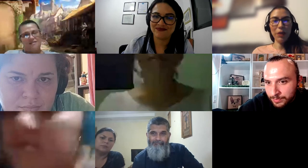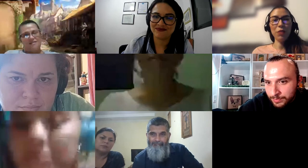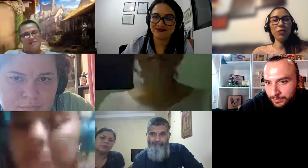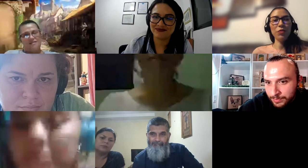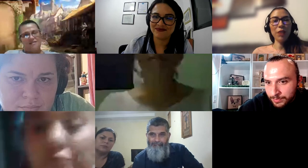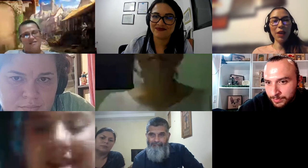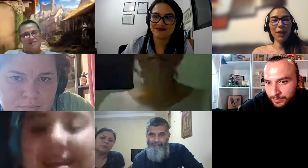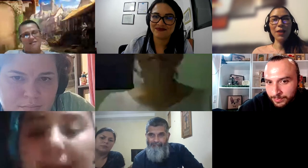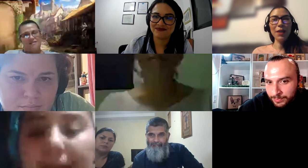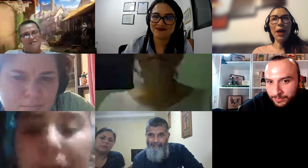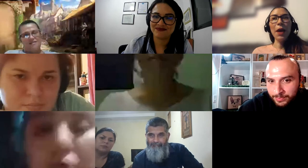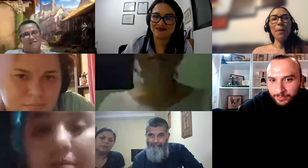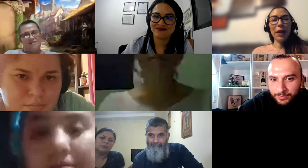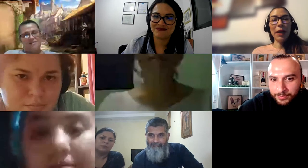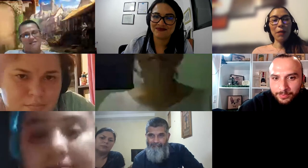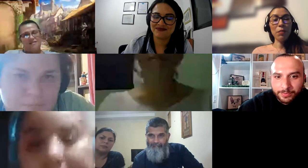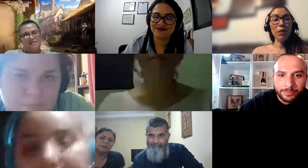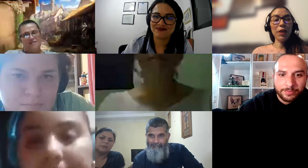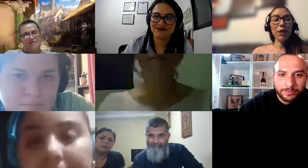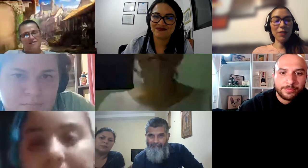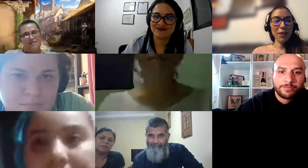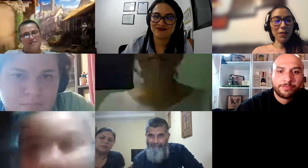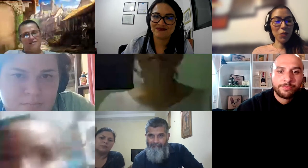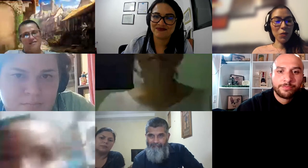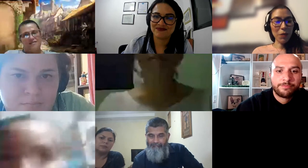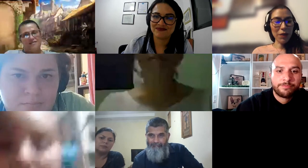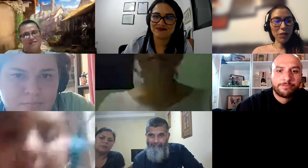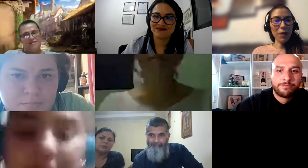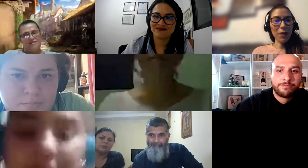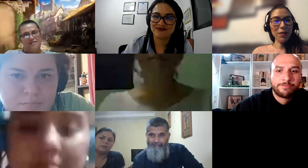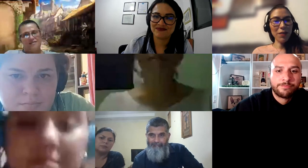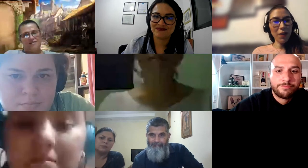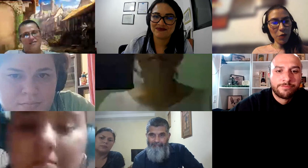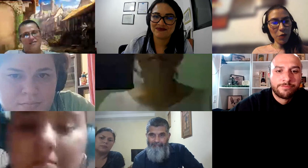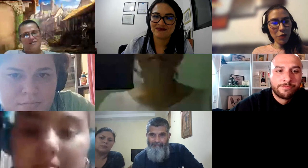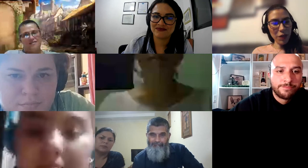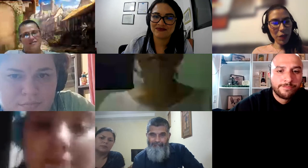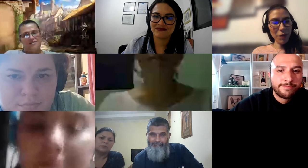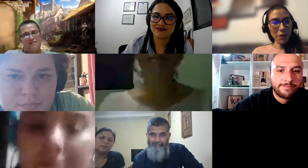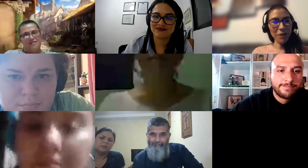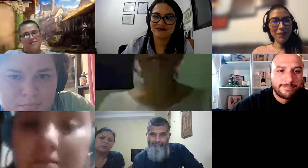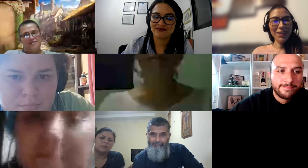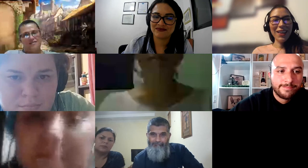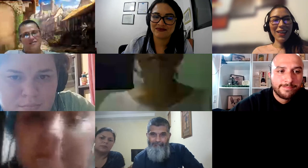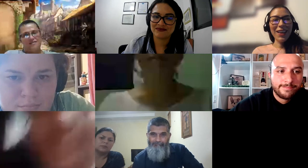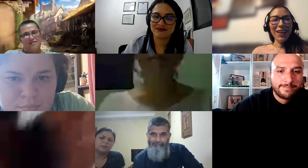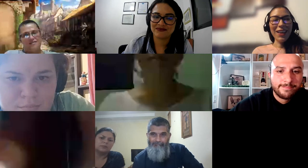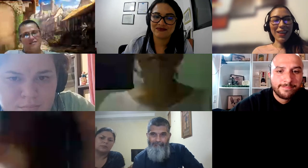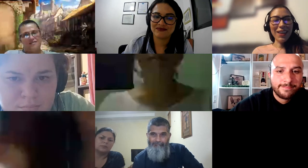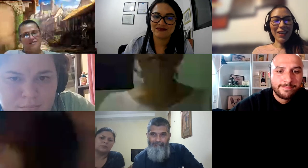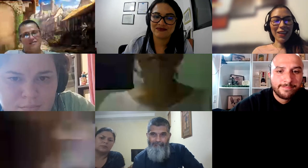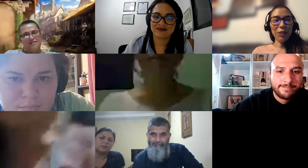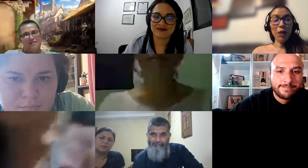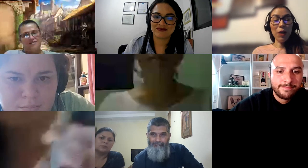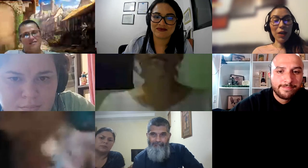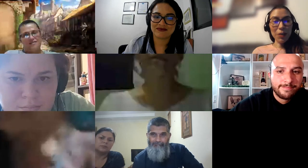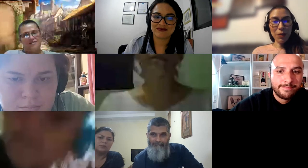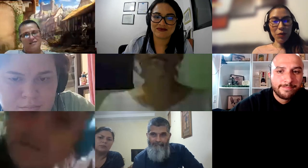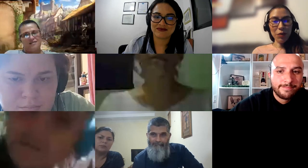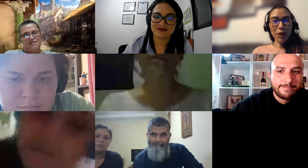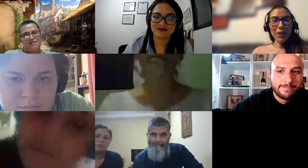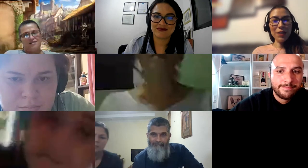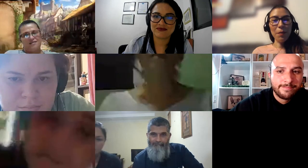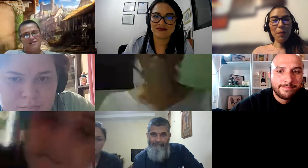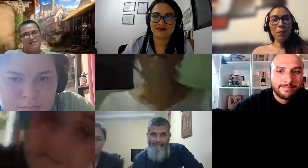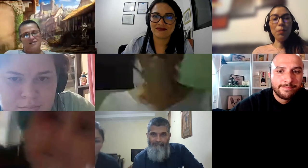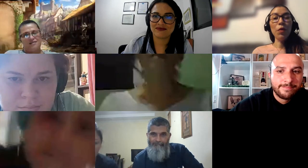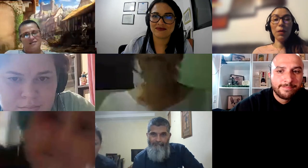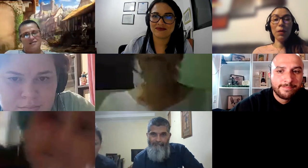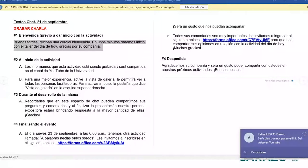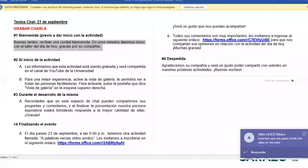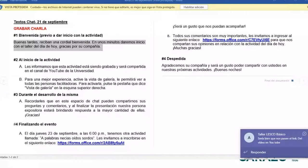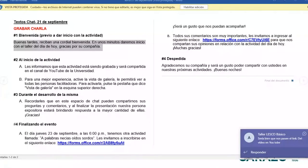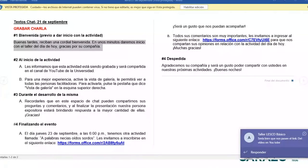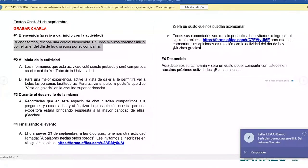vieron ustedes, para poder hacer este espacio más inclusivo y que todas las personas podamos